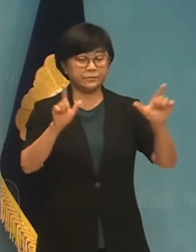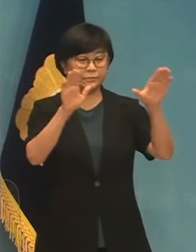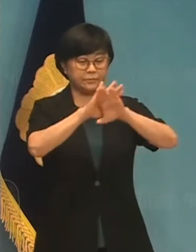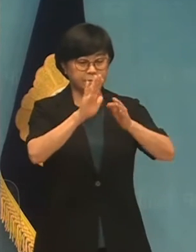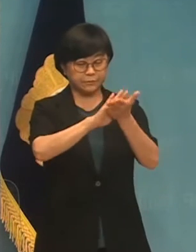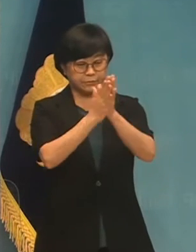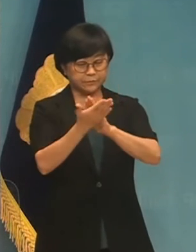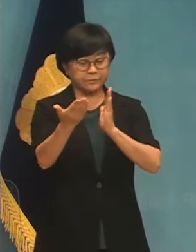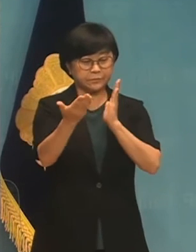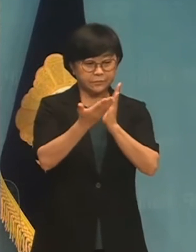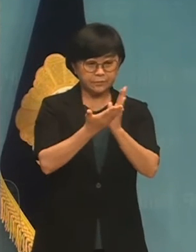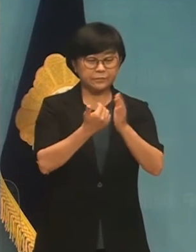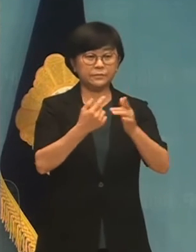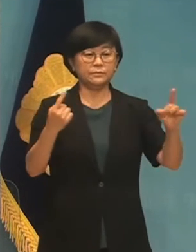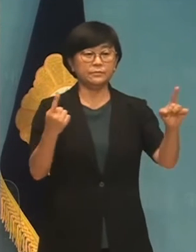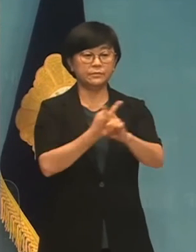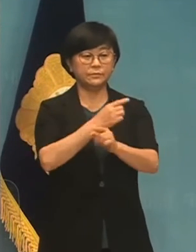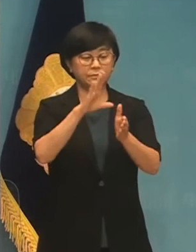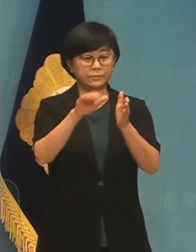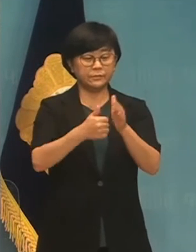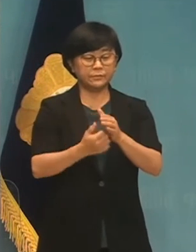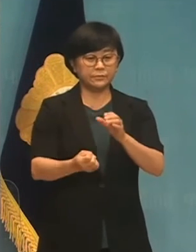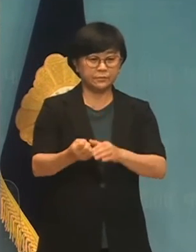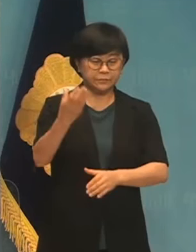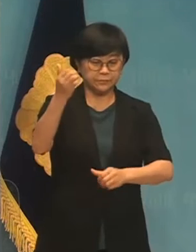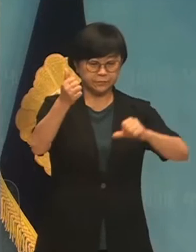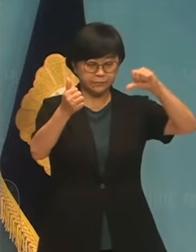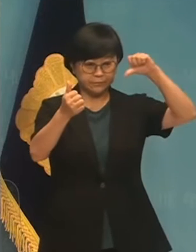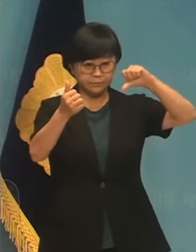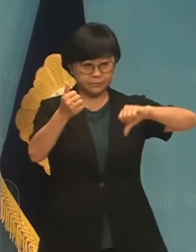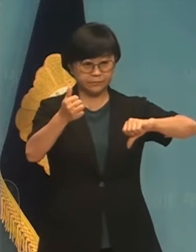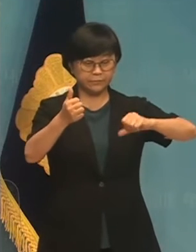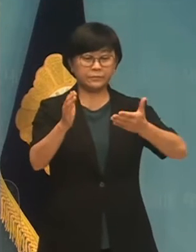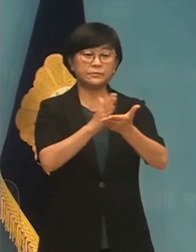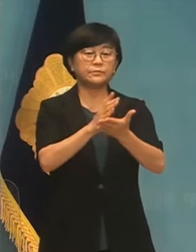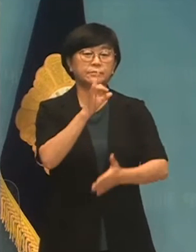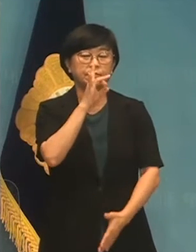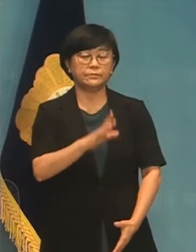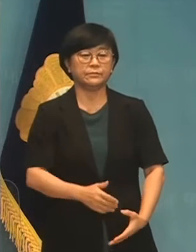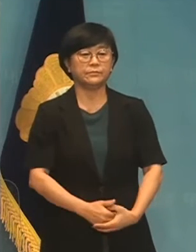기후변화에 대응한 전환의 과정에 승자와 패자가 갈려서는 안 됩니다.